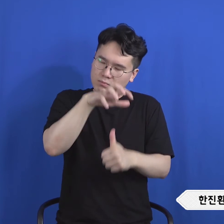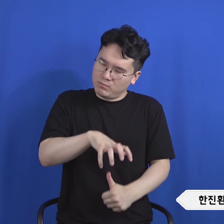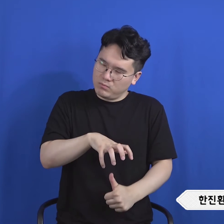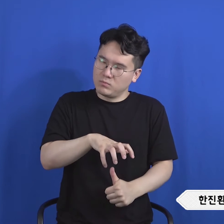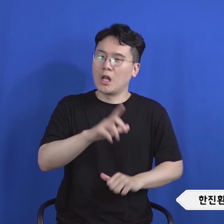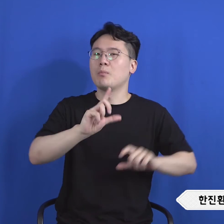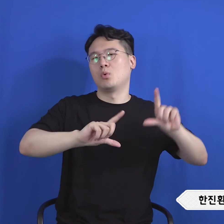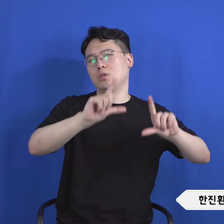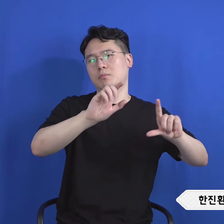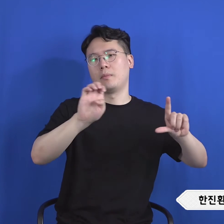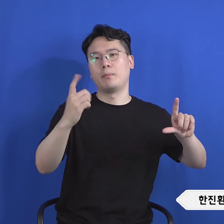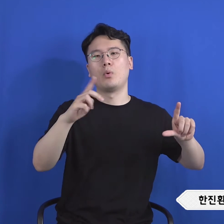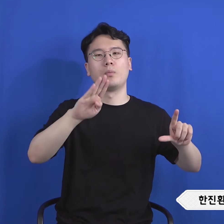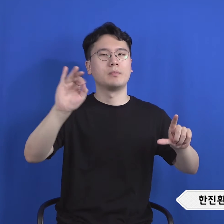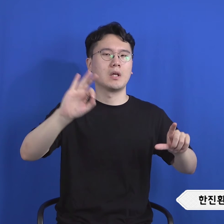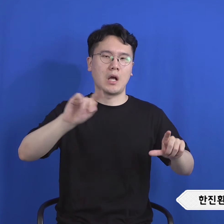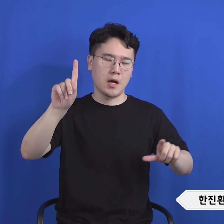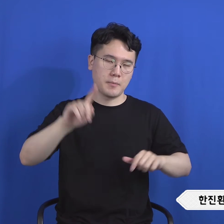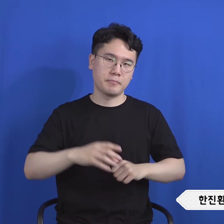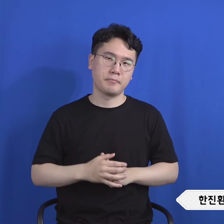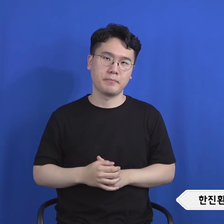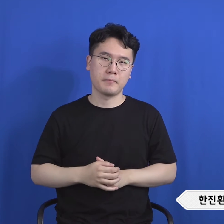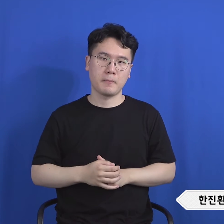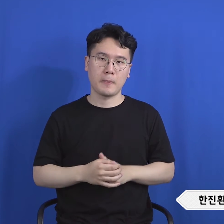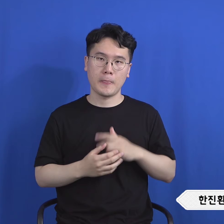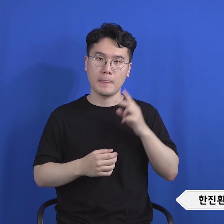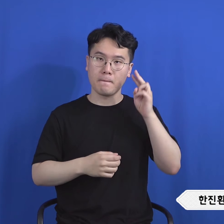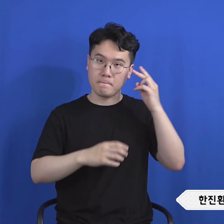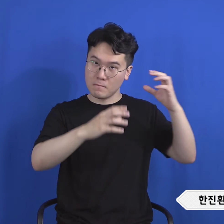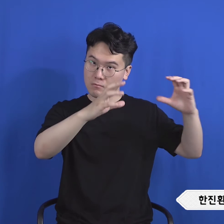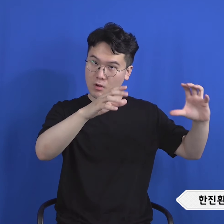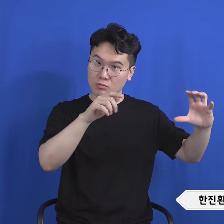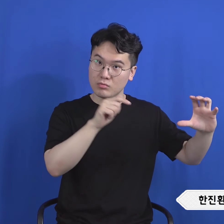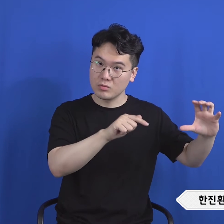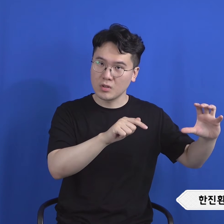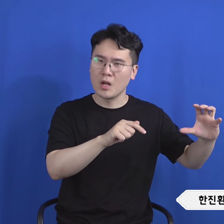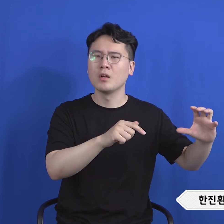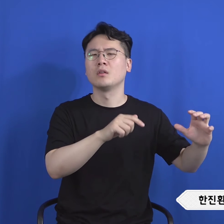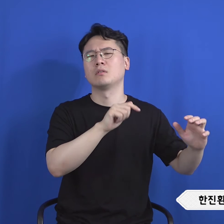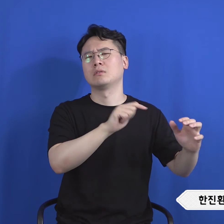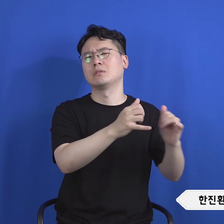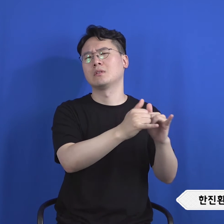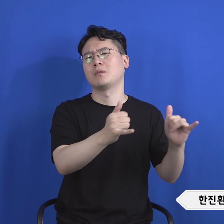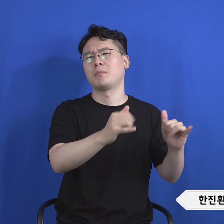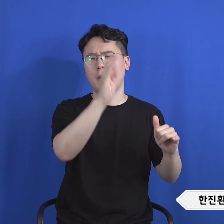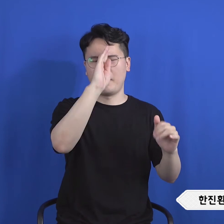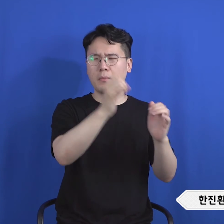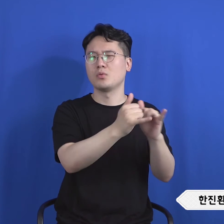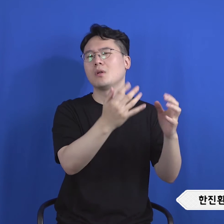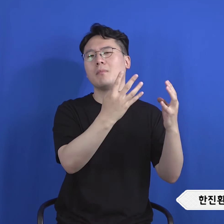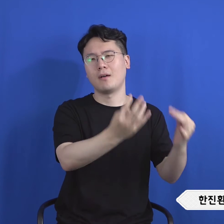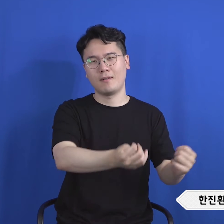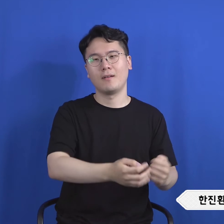보면 병원을 찾는 환자 중에 한 5%는 그런 건강 포비아에 사로잡힌 사람들이라고